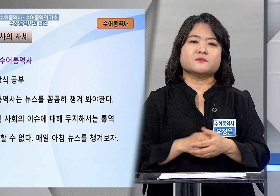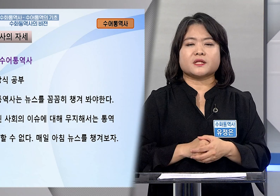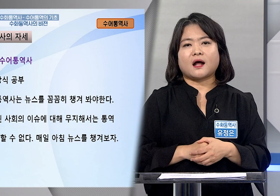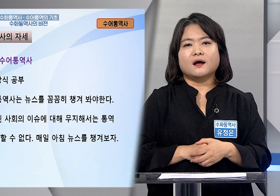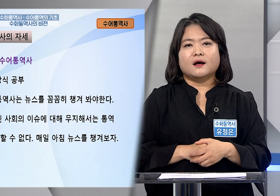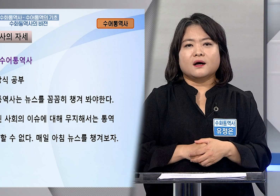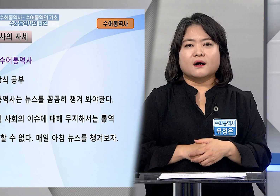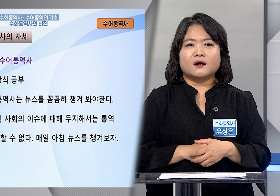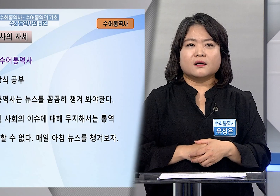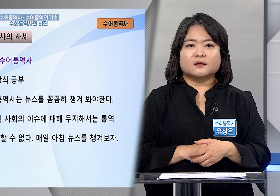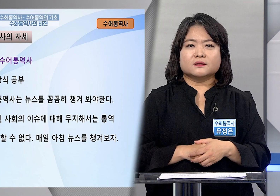있습니다.